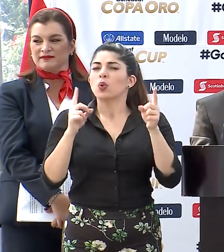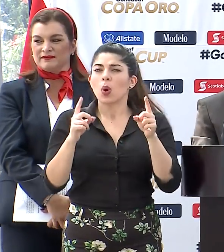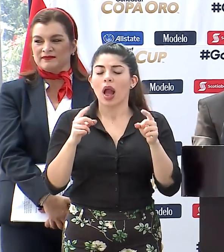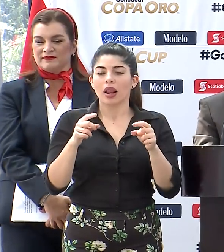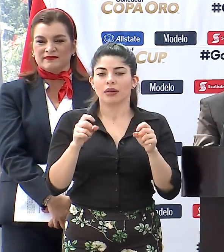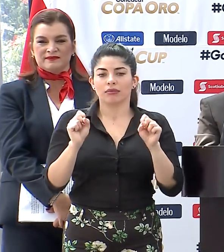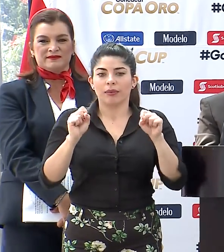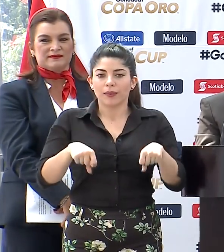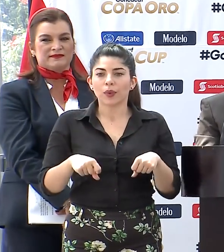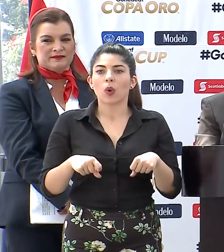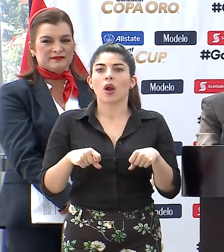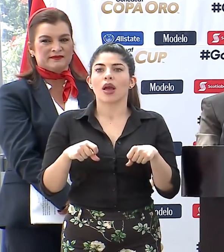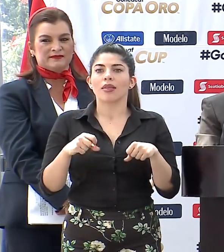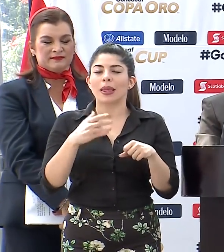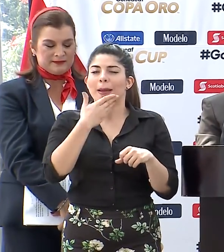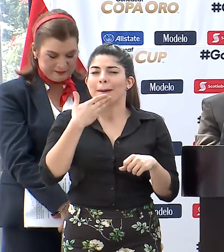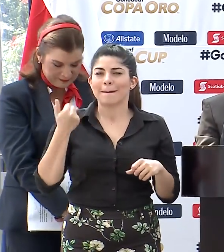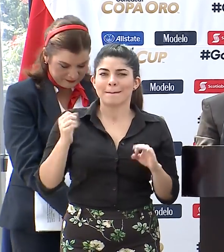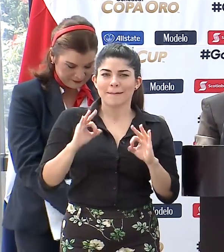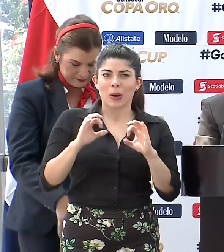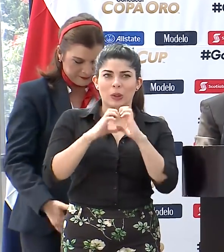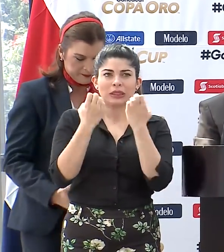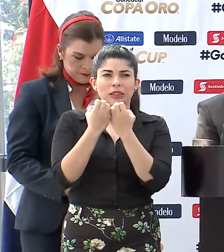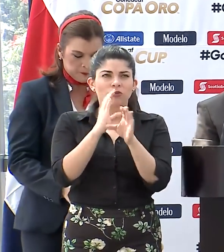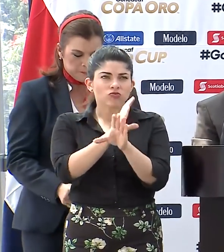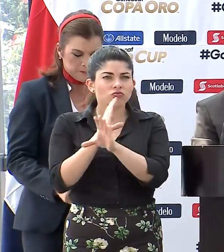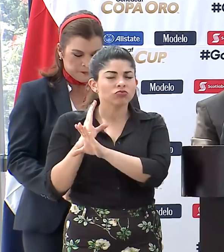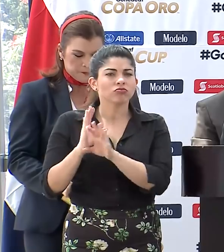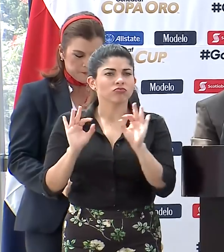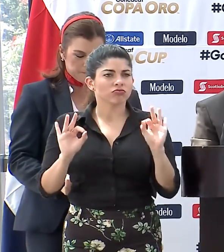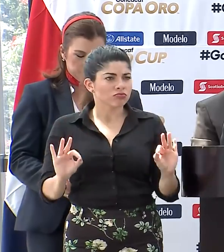poder tener el mejor estadio, muy bien cuidado